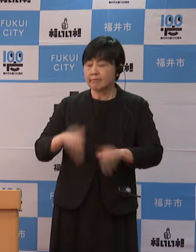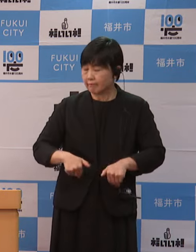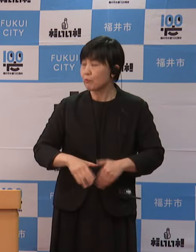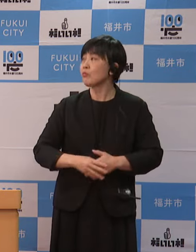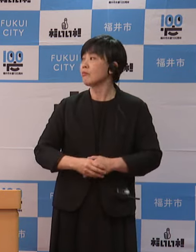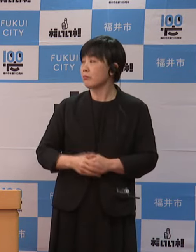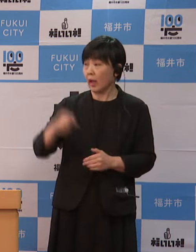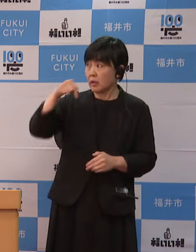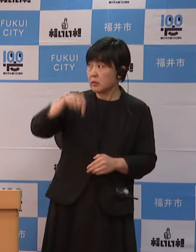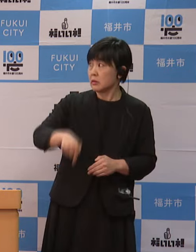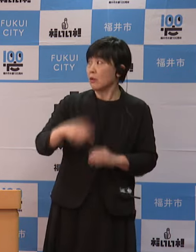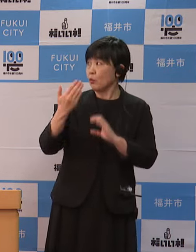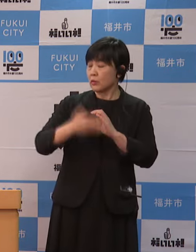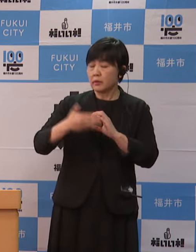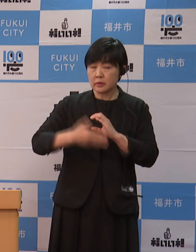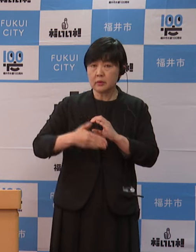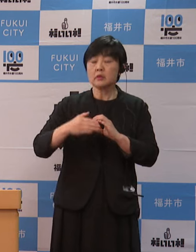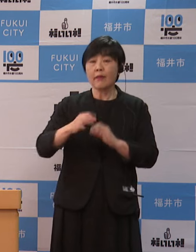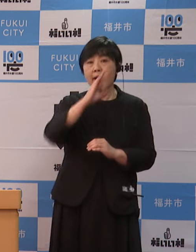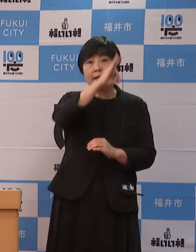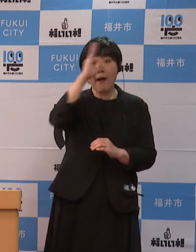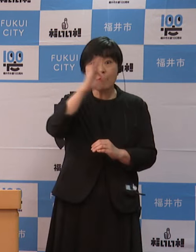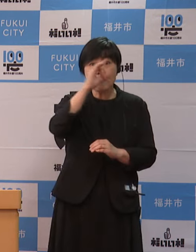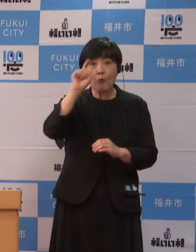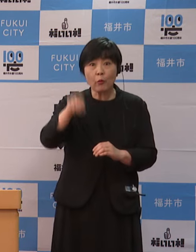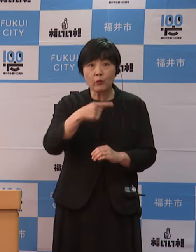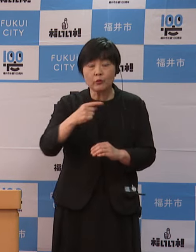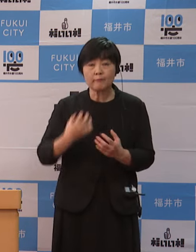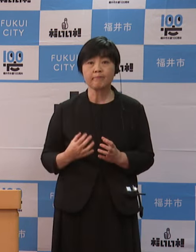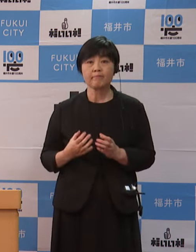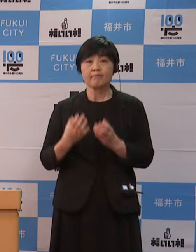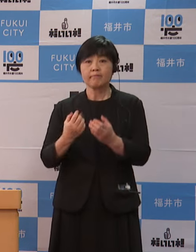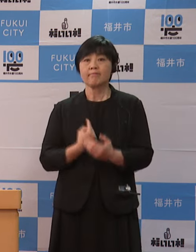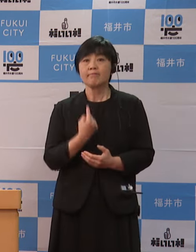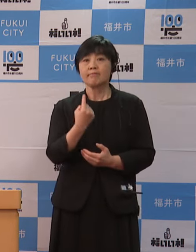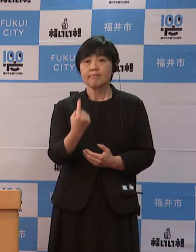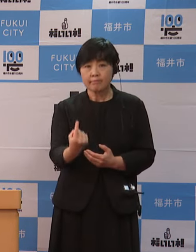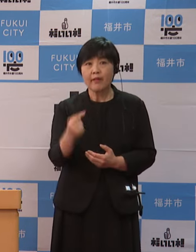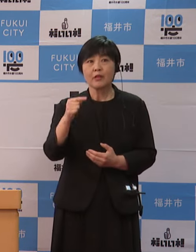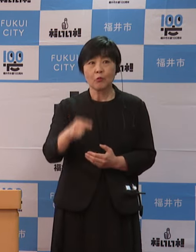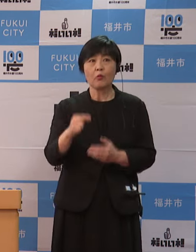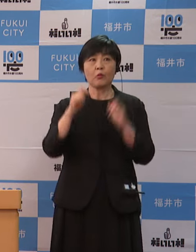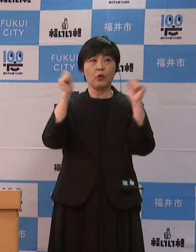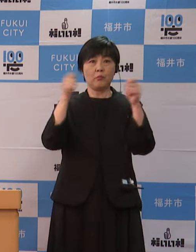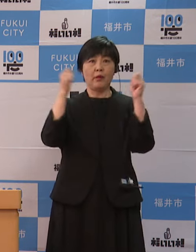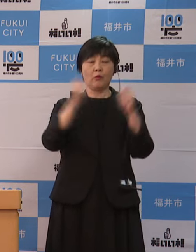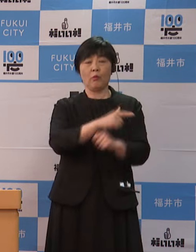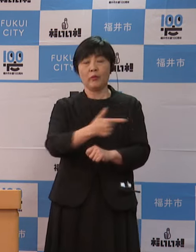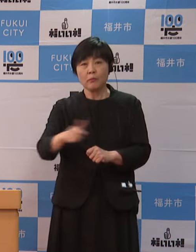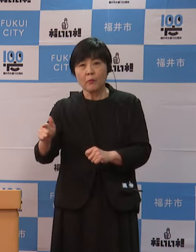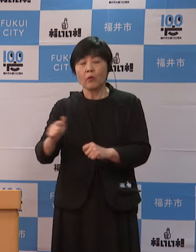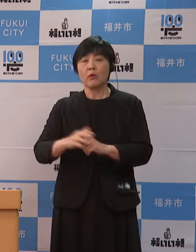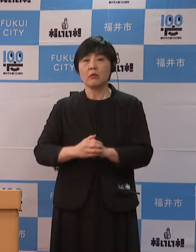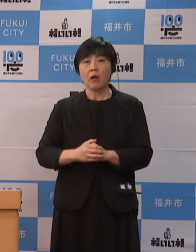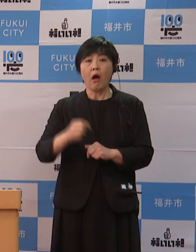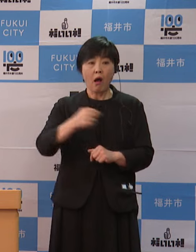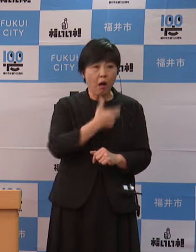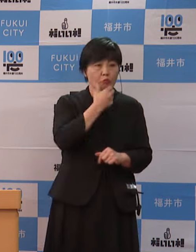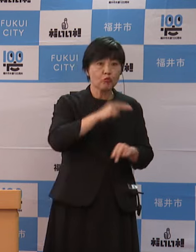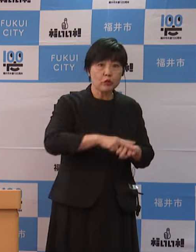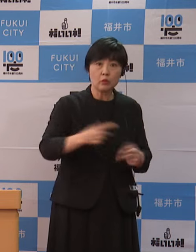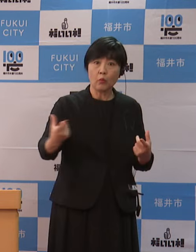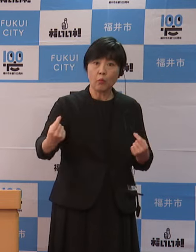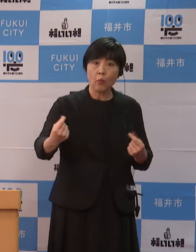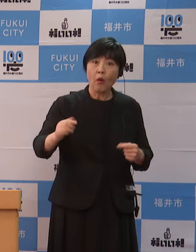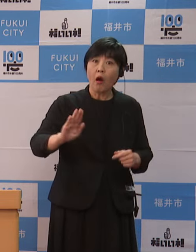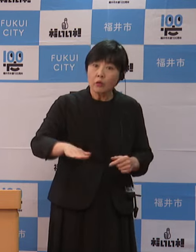観光についての観光局を訪れまして、いろんなイベントをこちらの方でやっていると、まあ、共通点としましてお城が